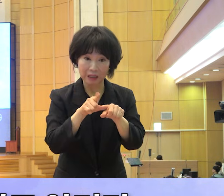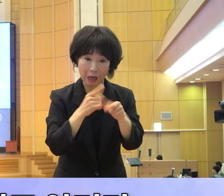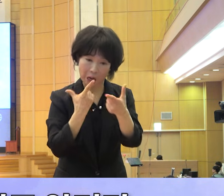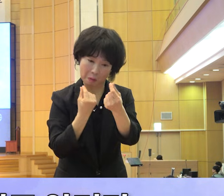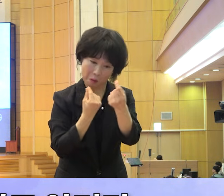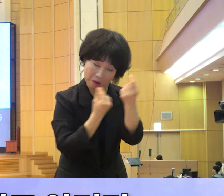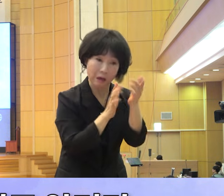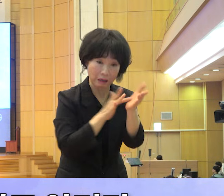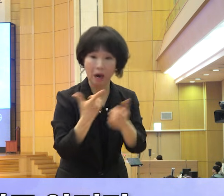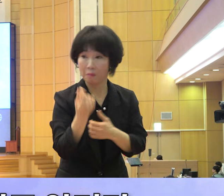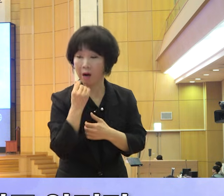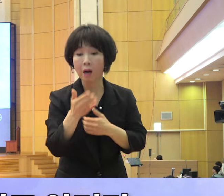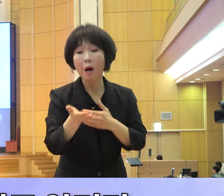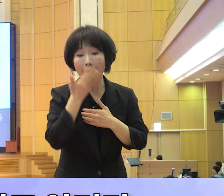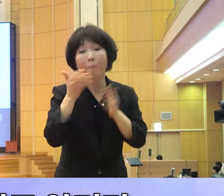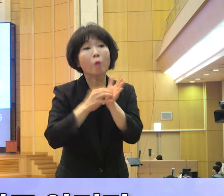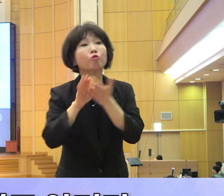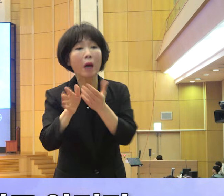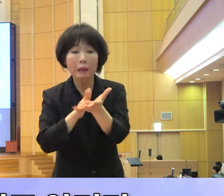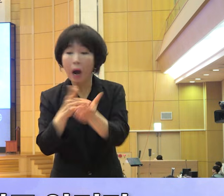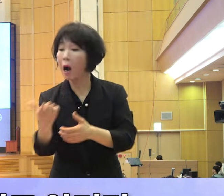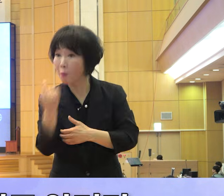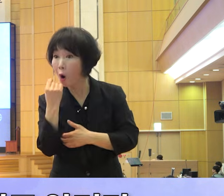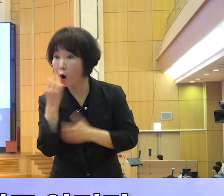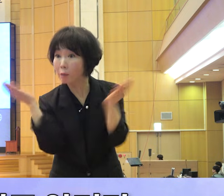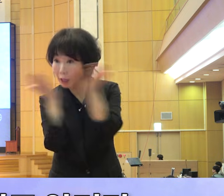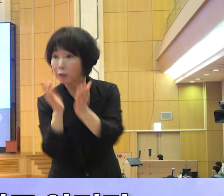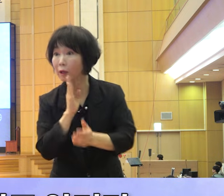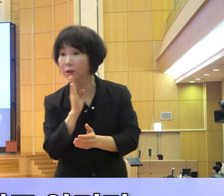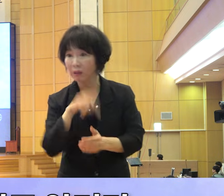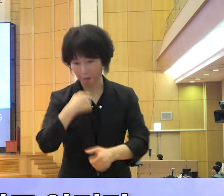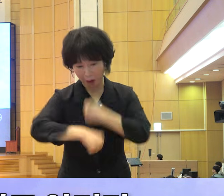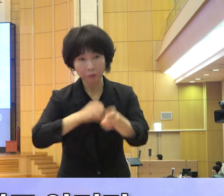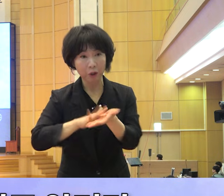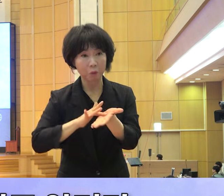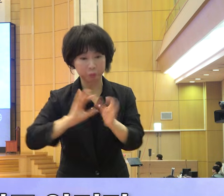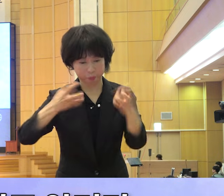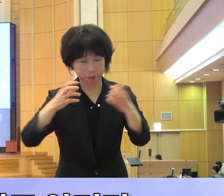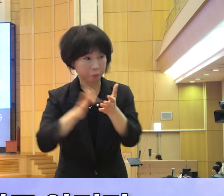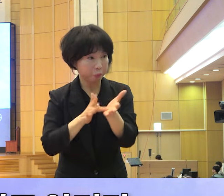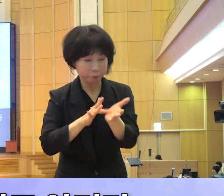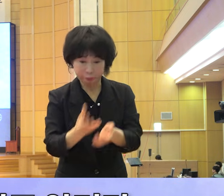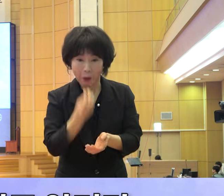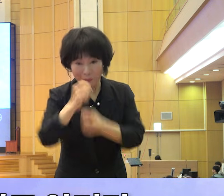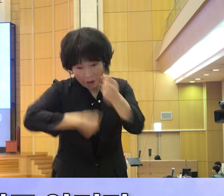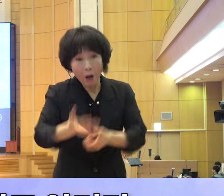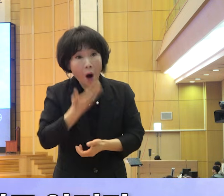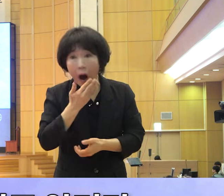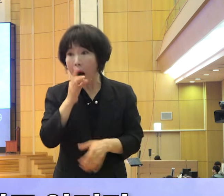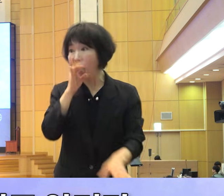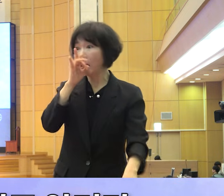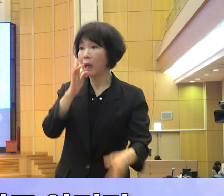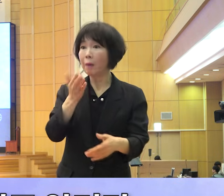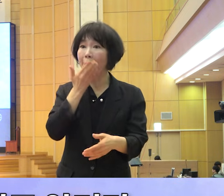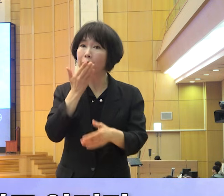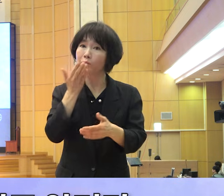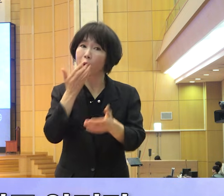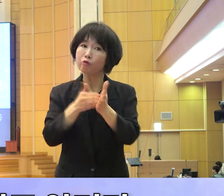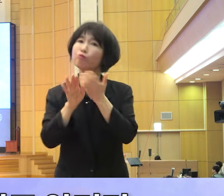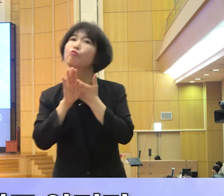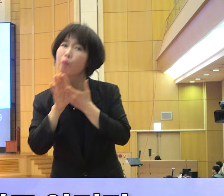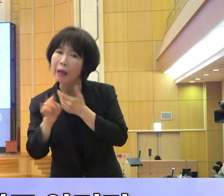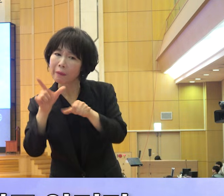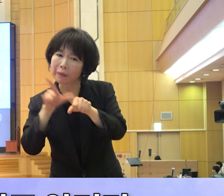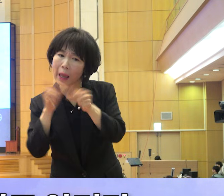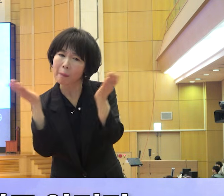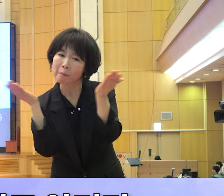식후 30분 후에 먹으라든지, 식전에 먹을 것이 있고 식후에 먹을 그 때가 있는 것처럼,